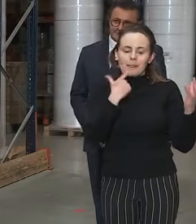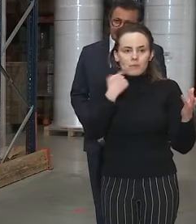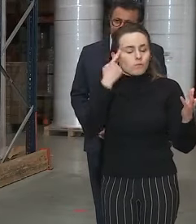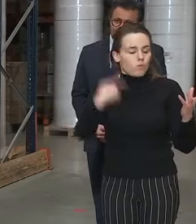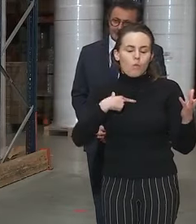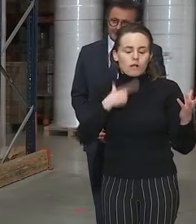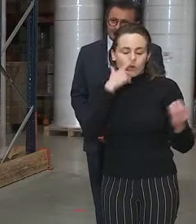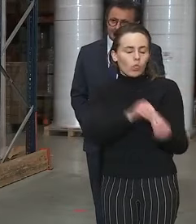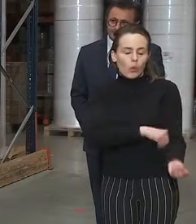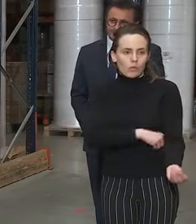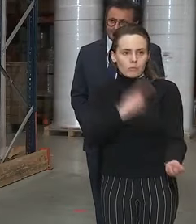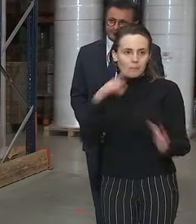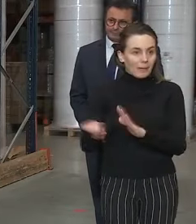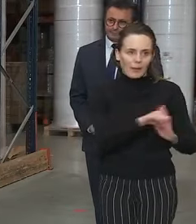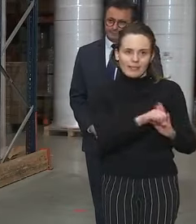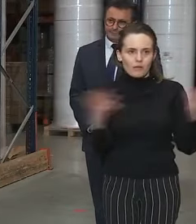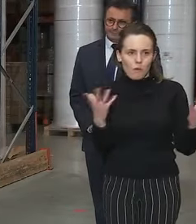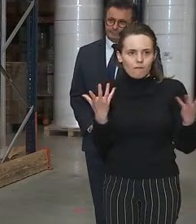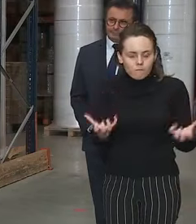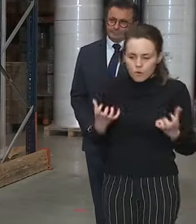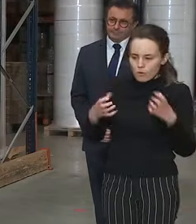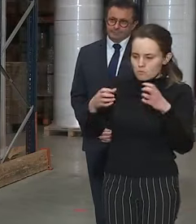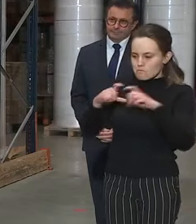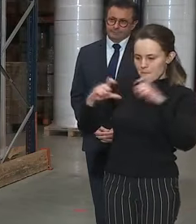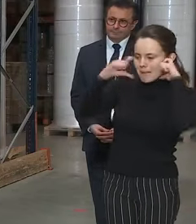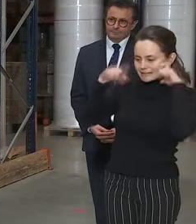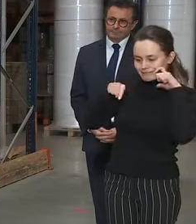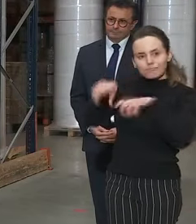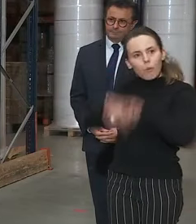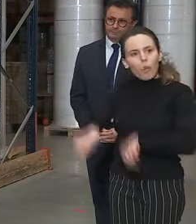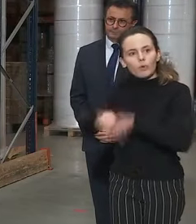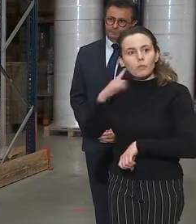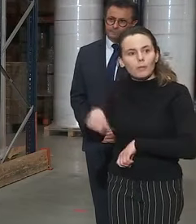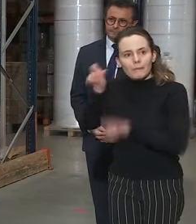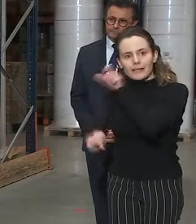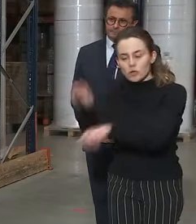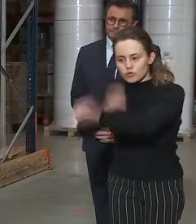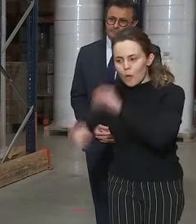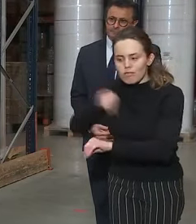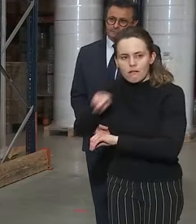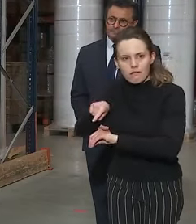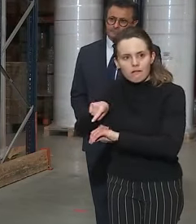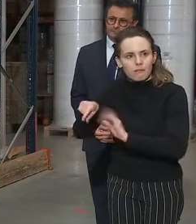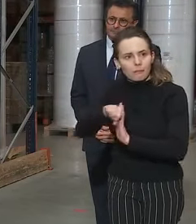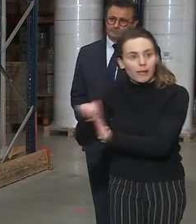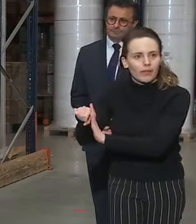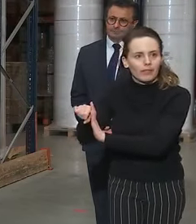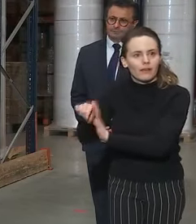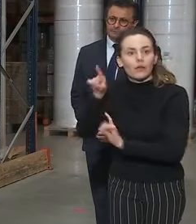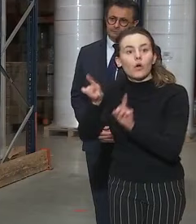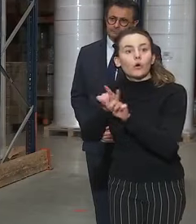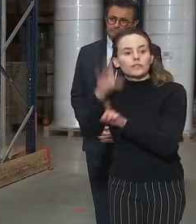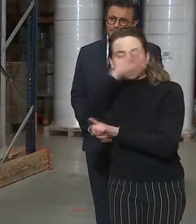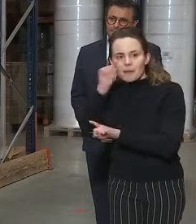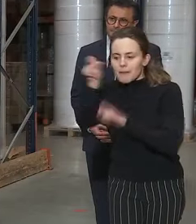priorité, c'est de produire des masques pour les soignants et pour toutes les personnes qui sont exposées, parce que quand je dis les soignants, on a